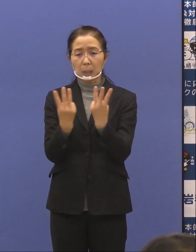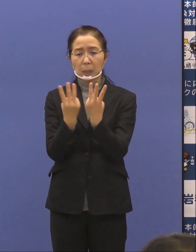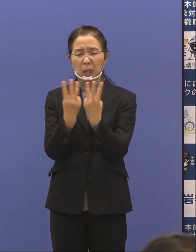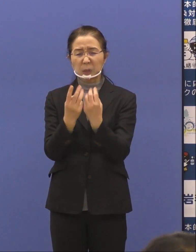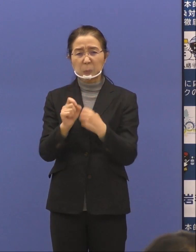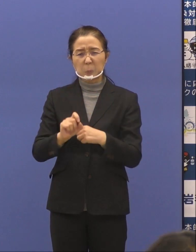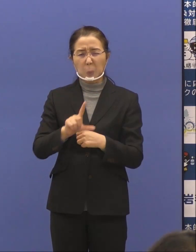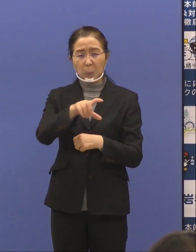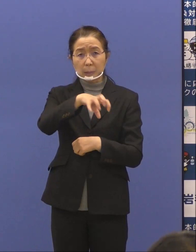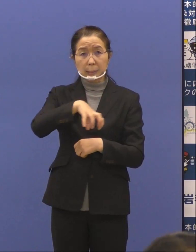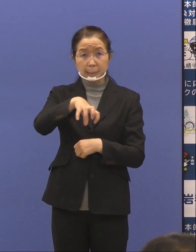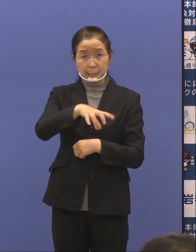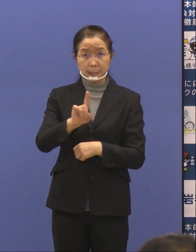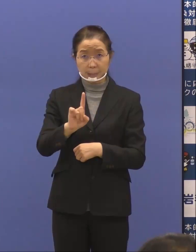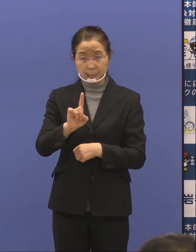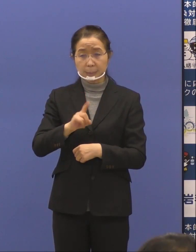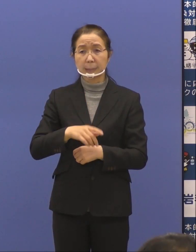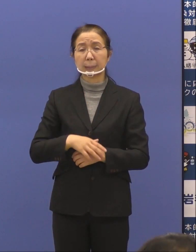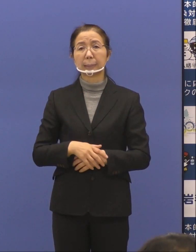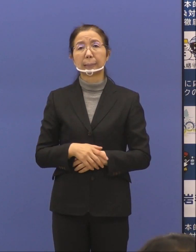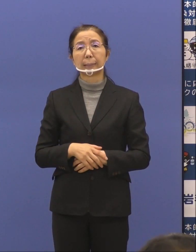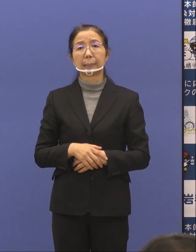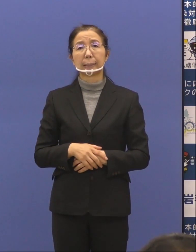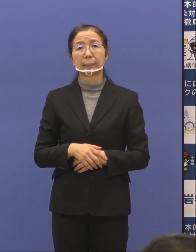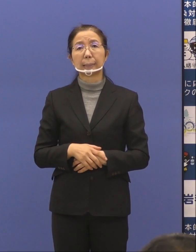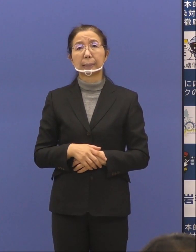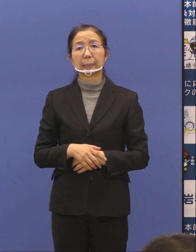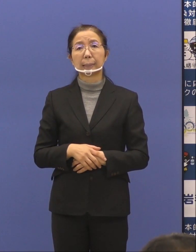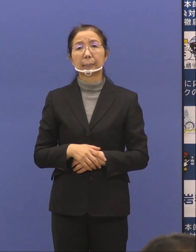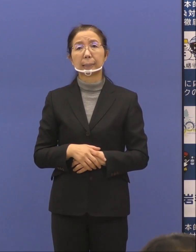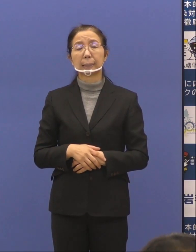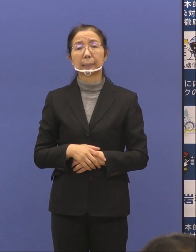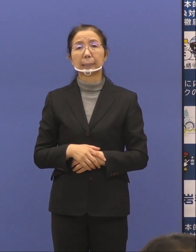数が増えている